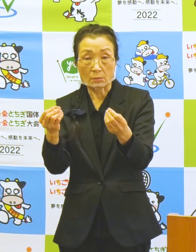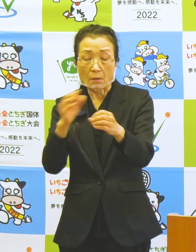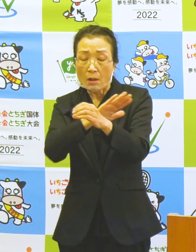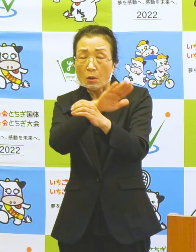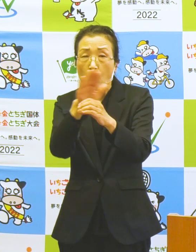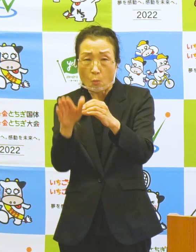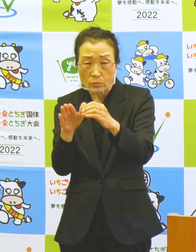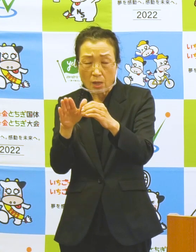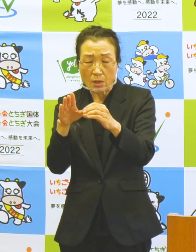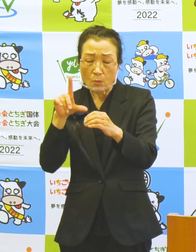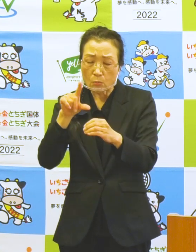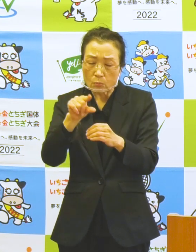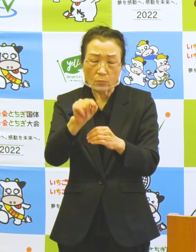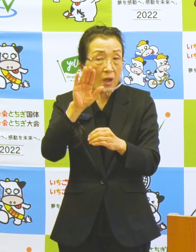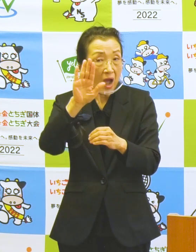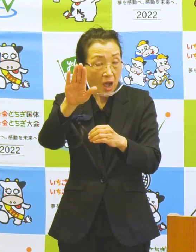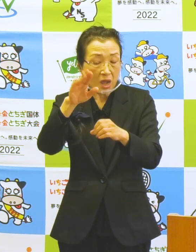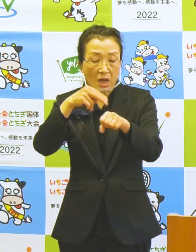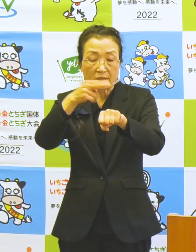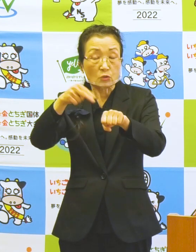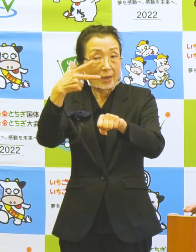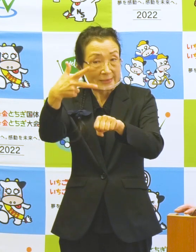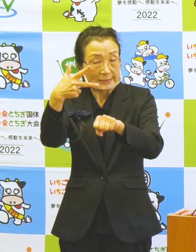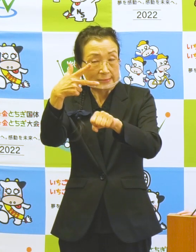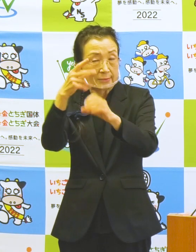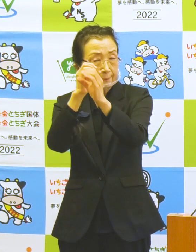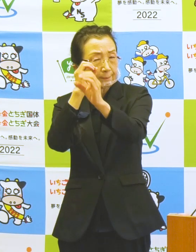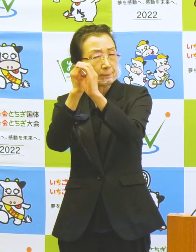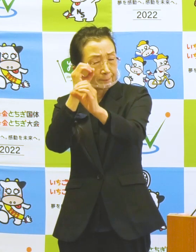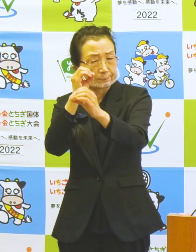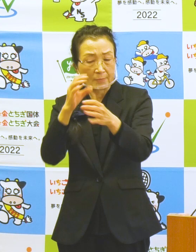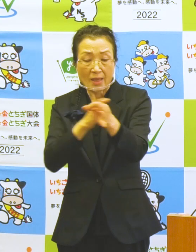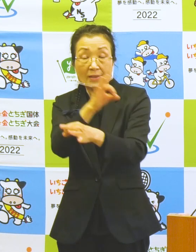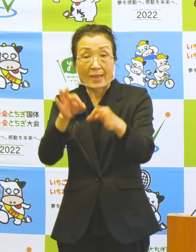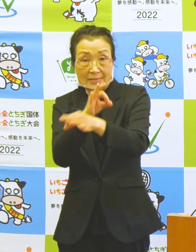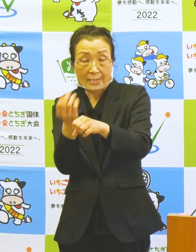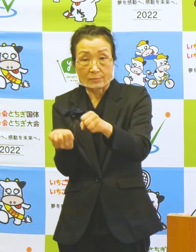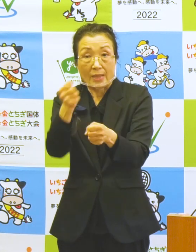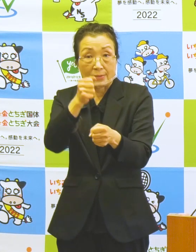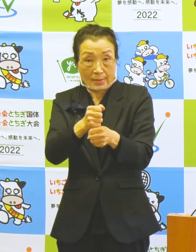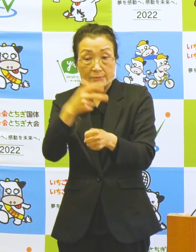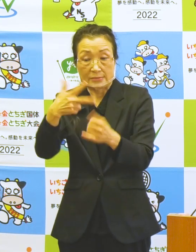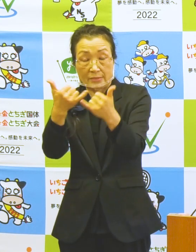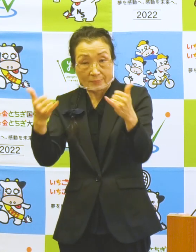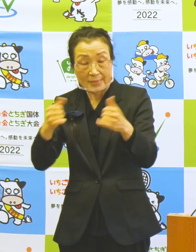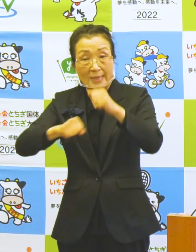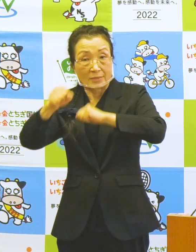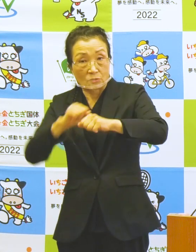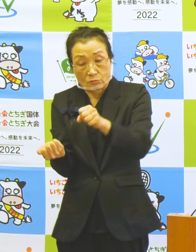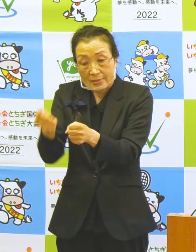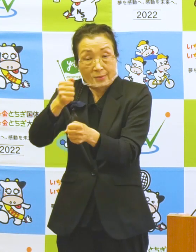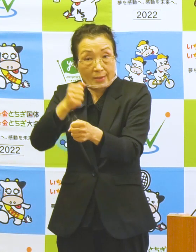の那須塩原市を見据えて、経済の再開や市民活動の再開に向けて取り組み